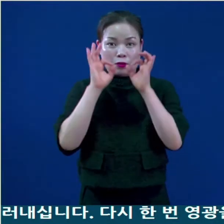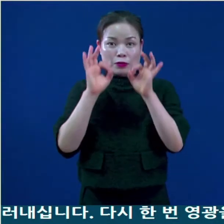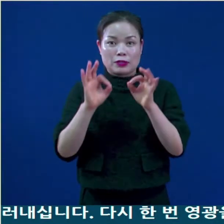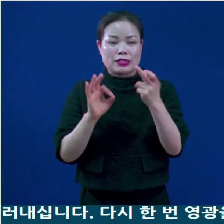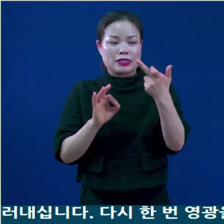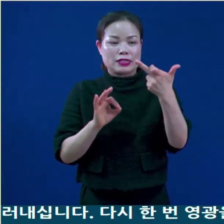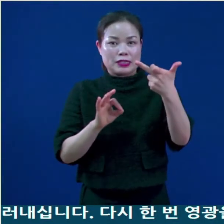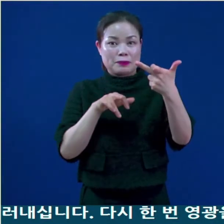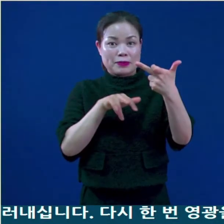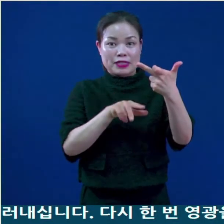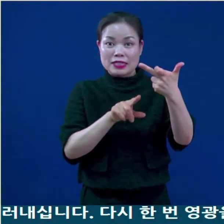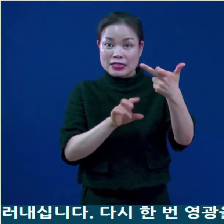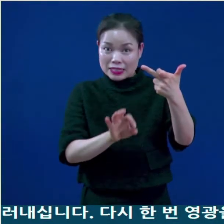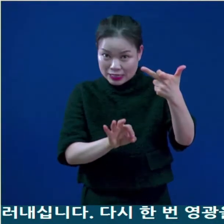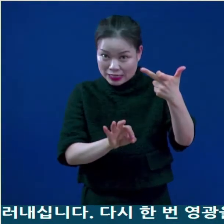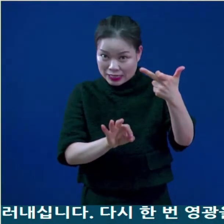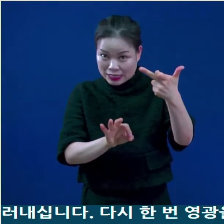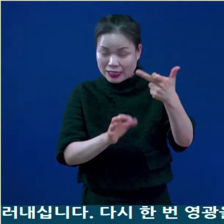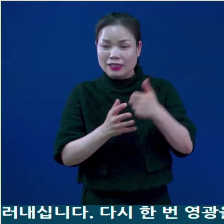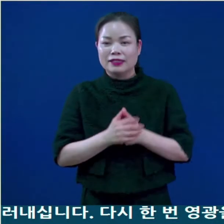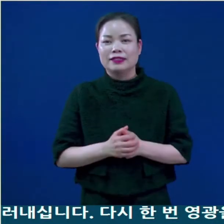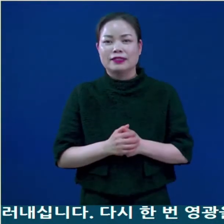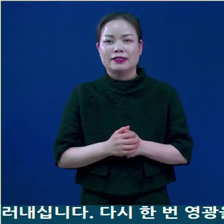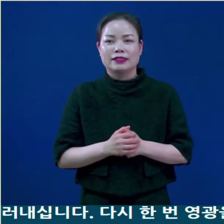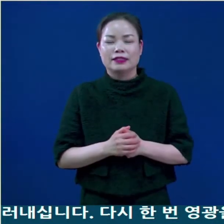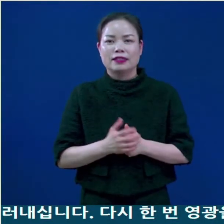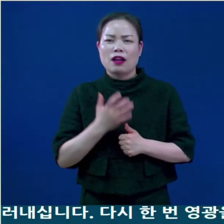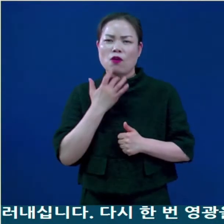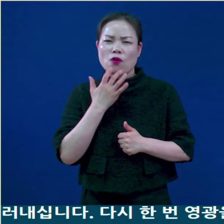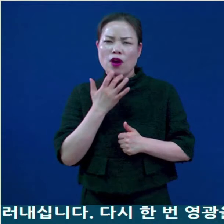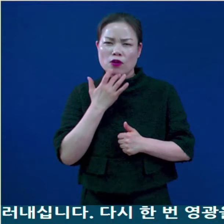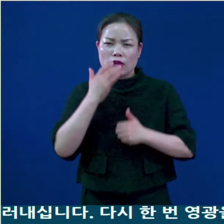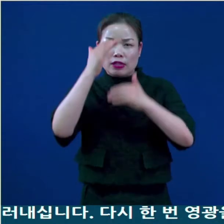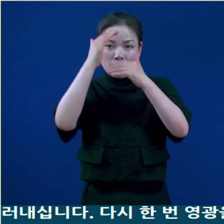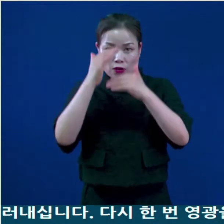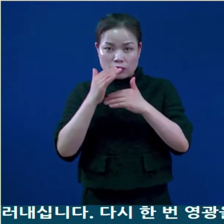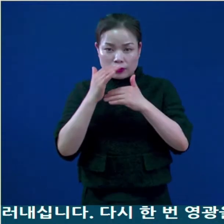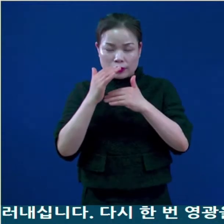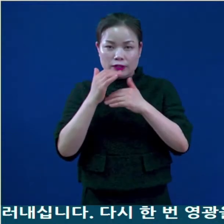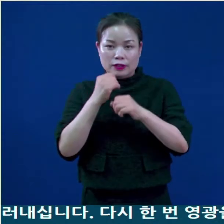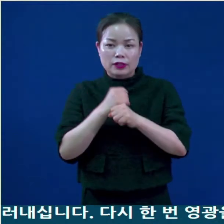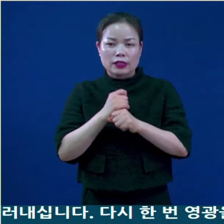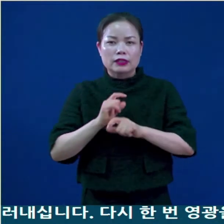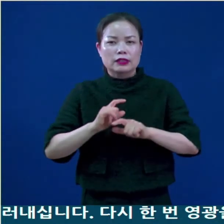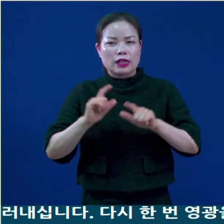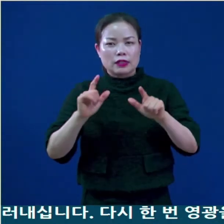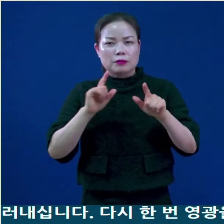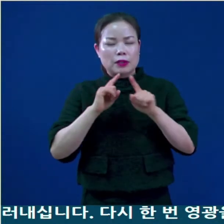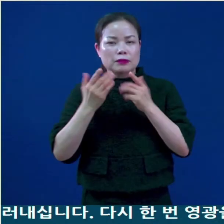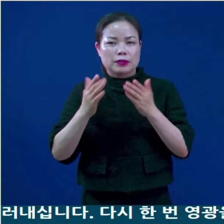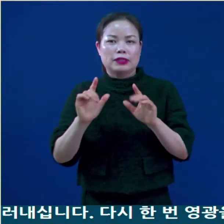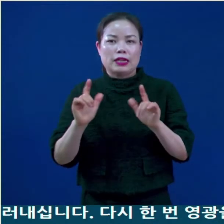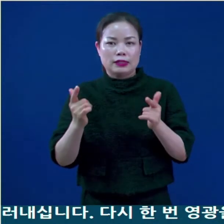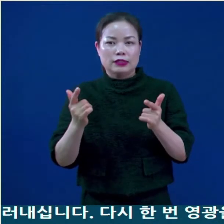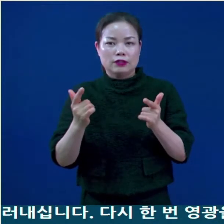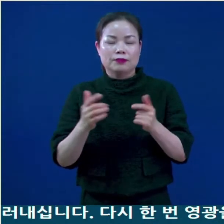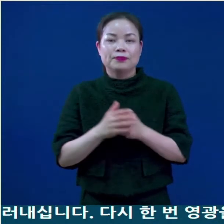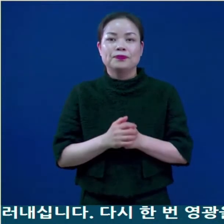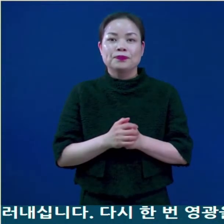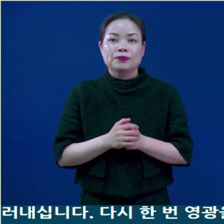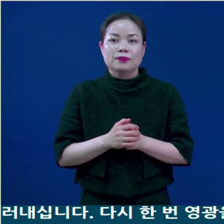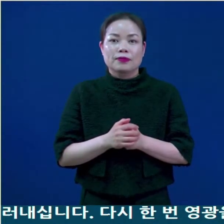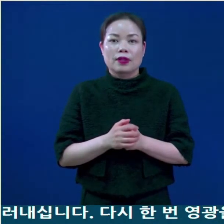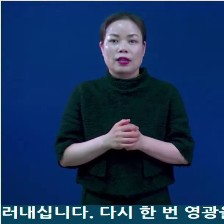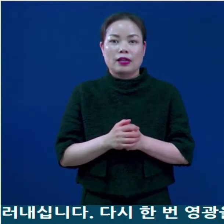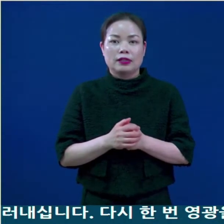17장입니다. 사실 이제 화요일 날 다루게 될 것으로 보이는데 그날은 안 다루려고 그래요. 17장